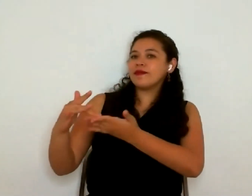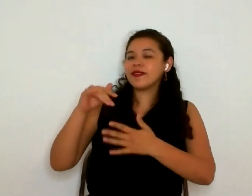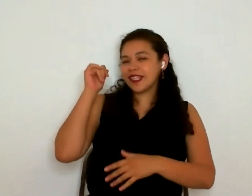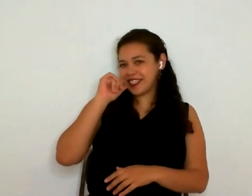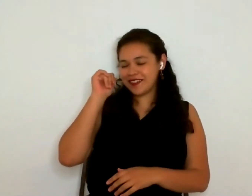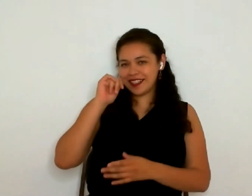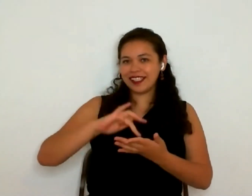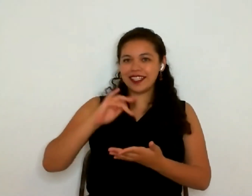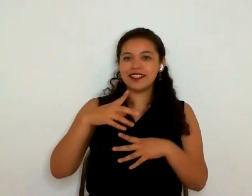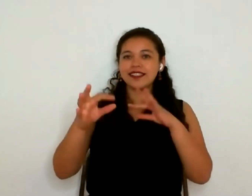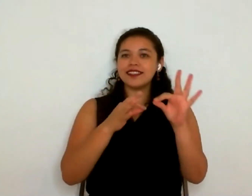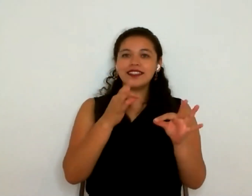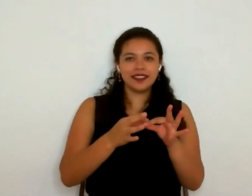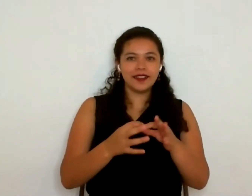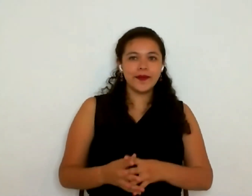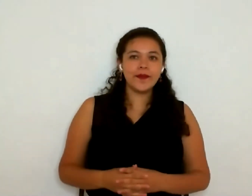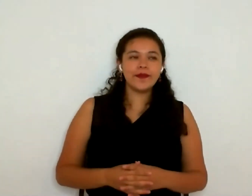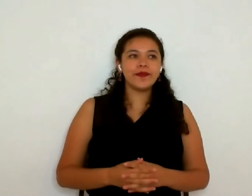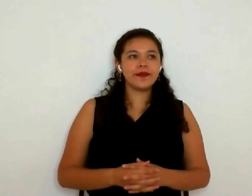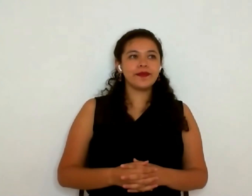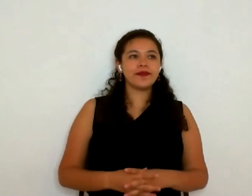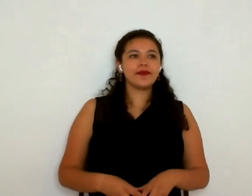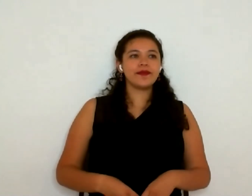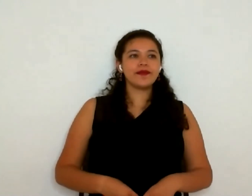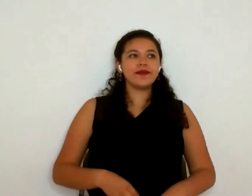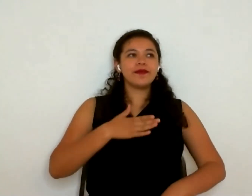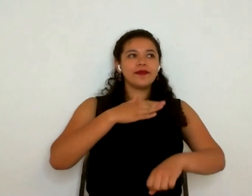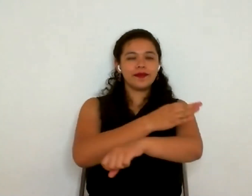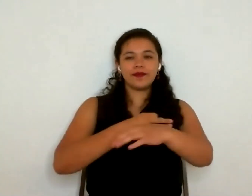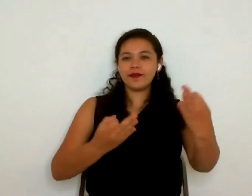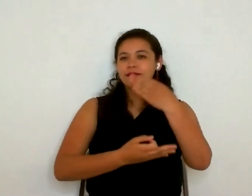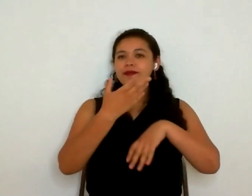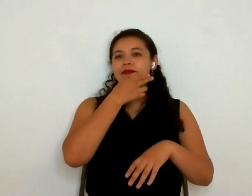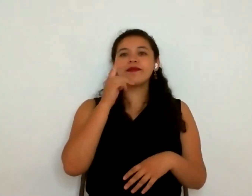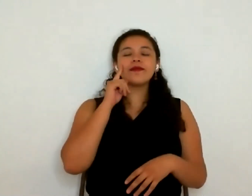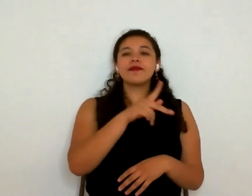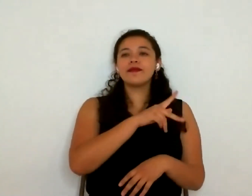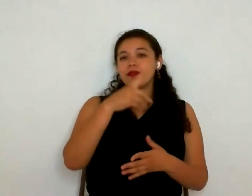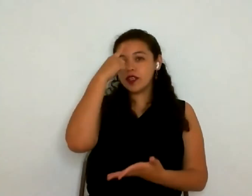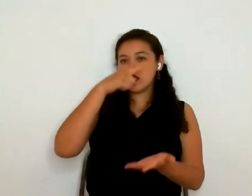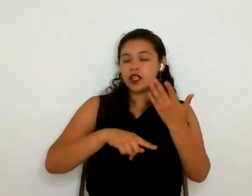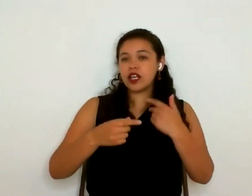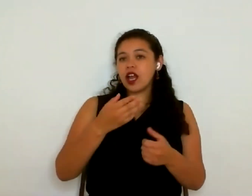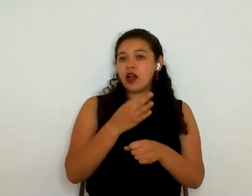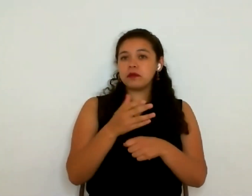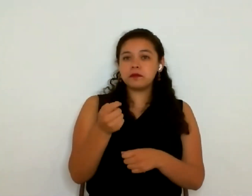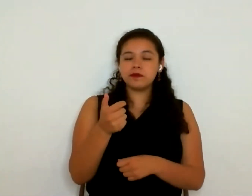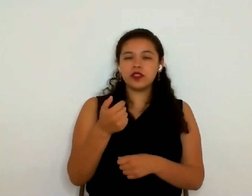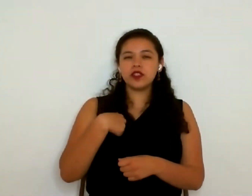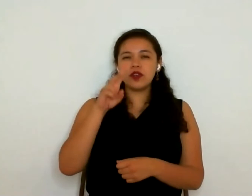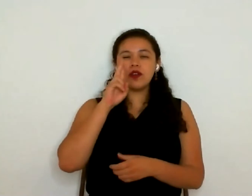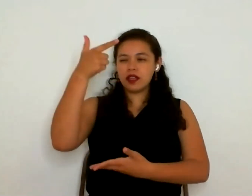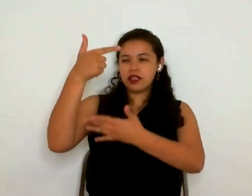puntual buenas tardes a todos ya todas creo que somos pocos según veo